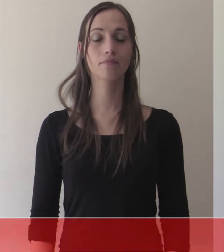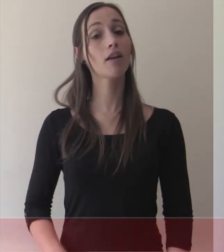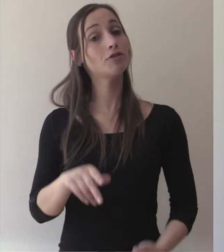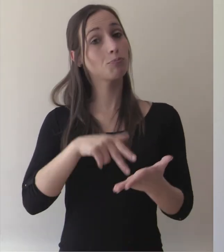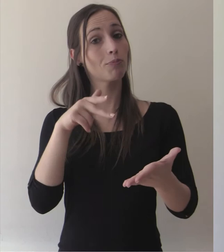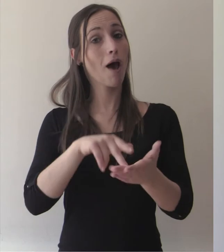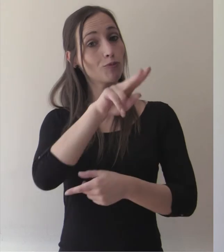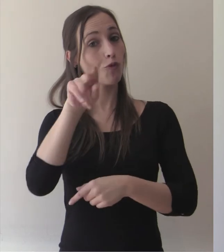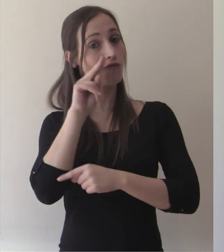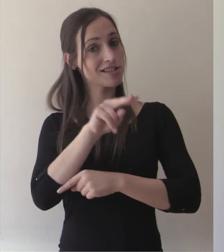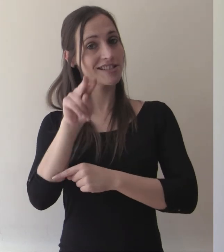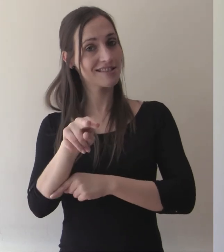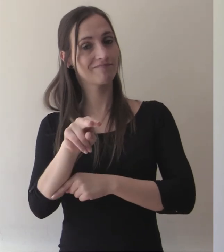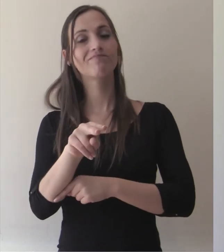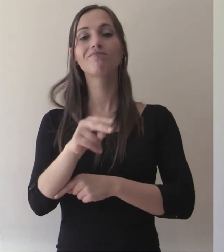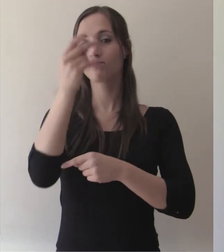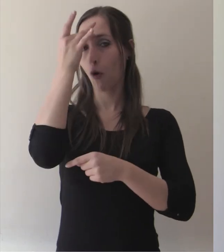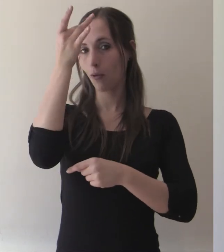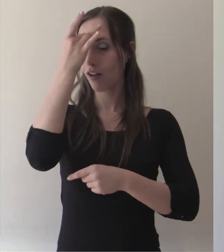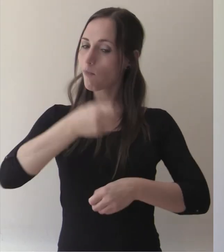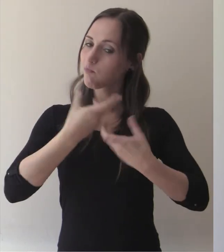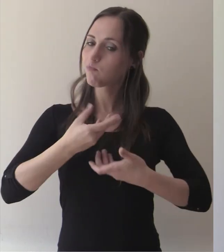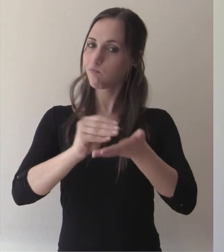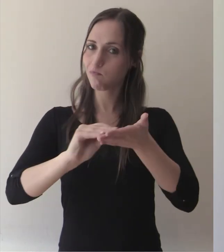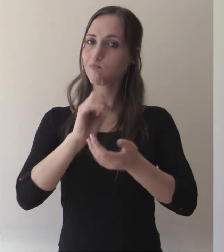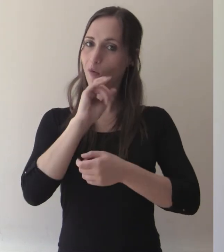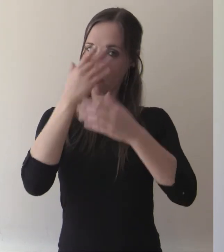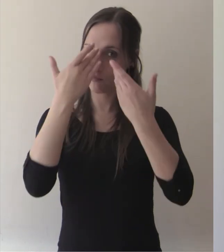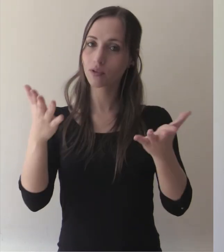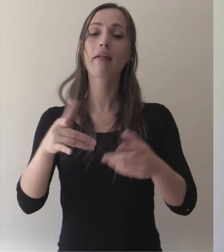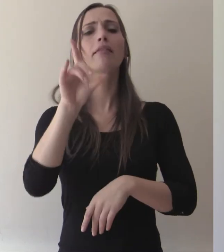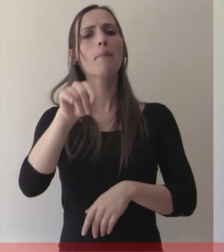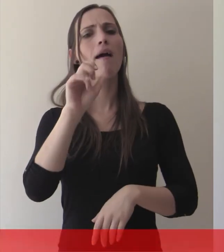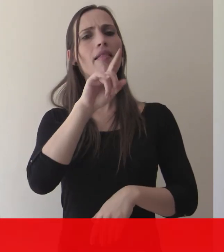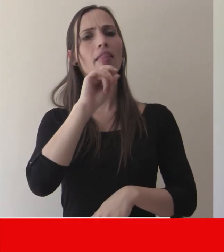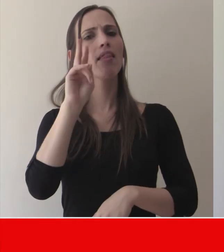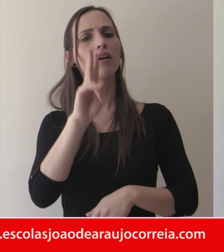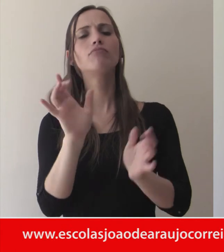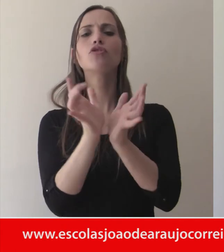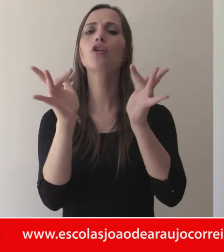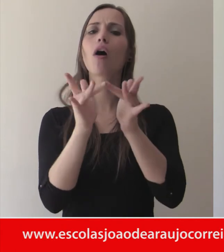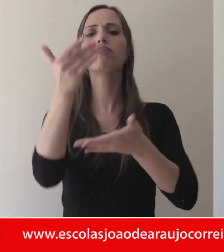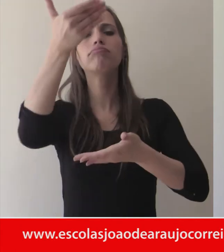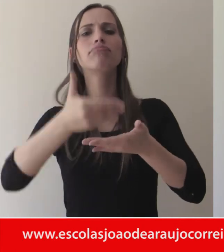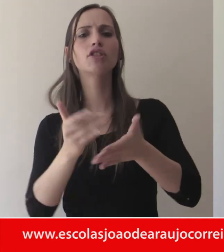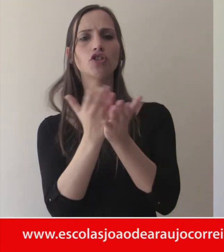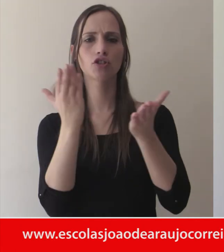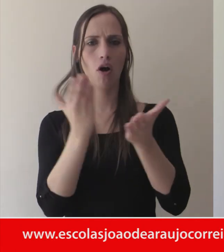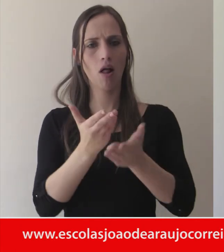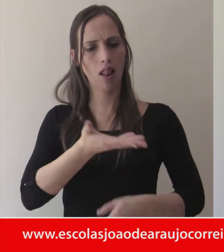www.viajarnaspalavras.wordpress.com. Esperamos a tua visita e os teus comentários. Consulta também a página da nossa escola